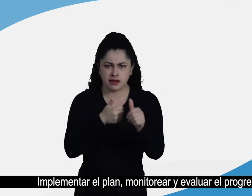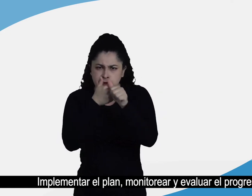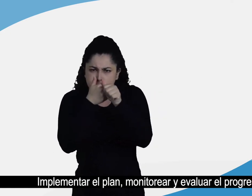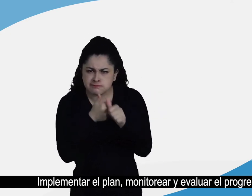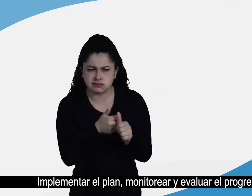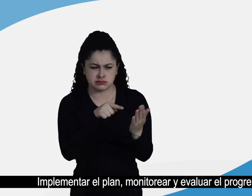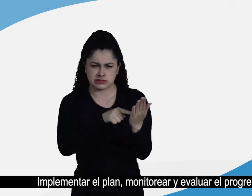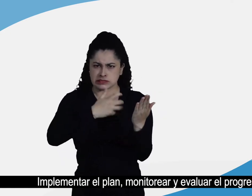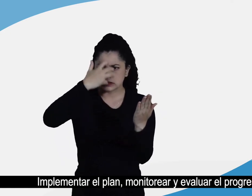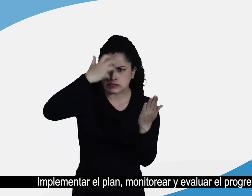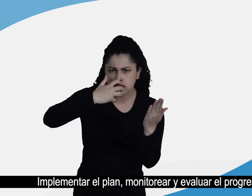el progreso.